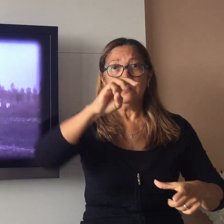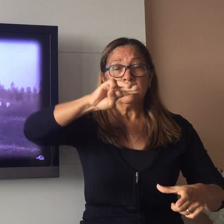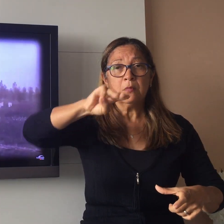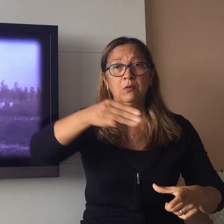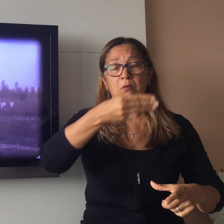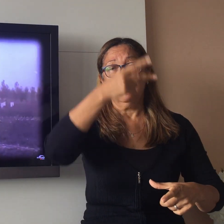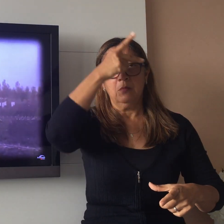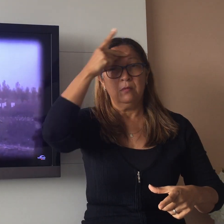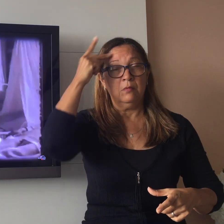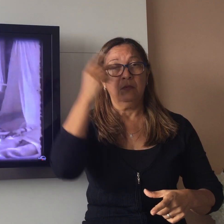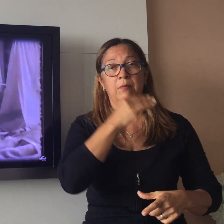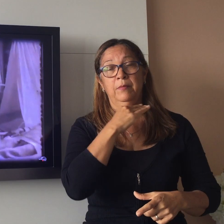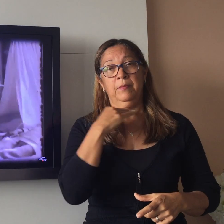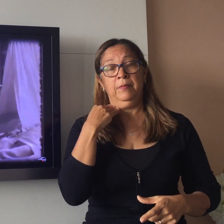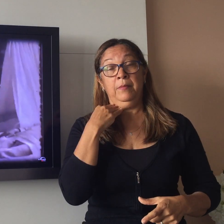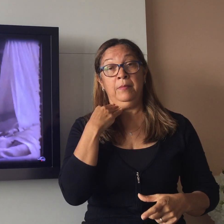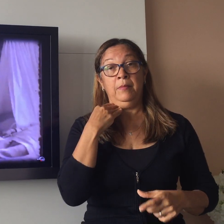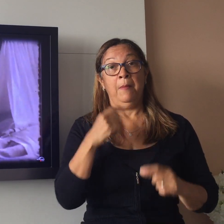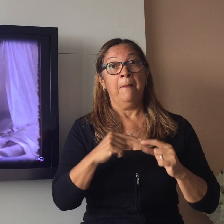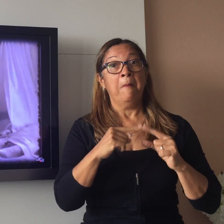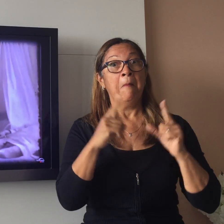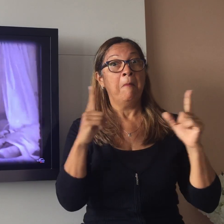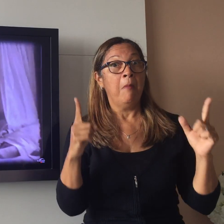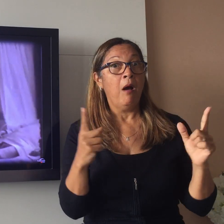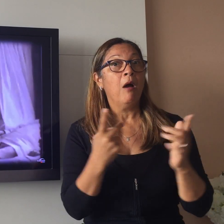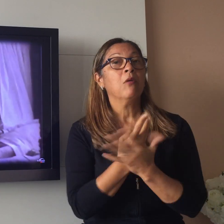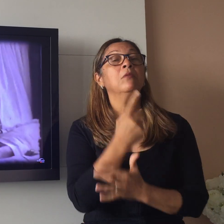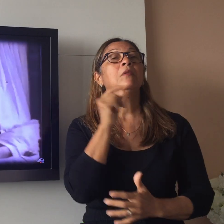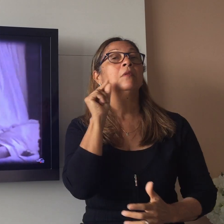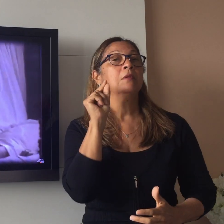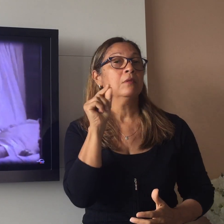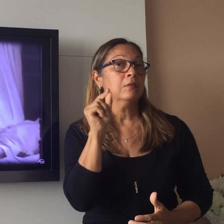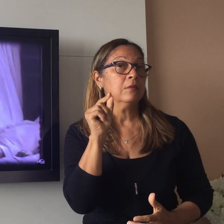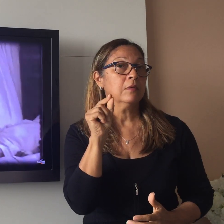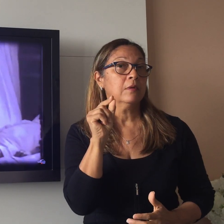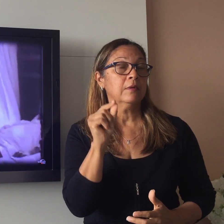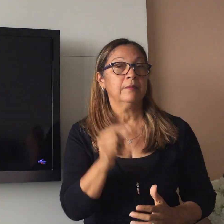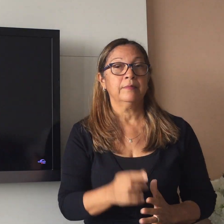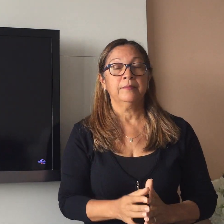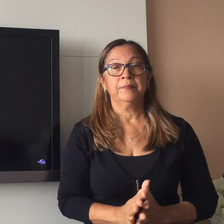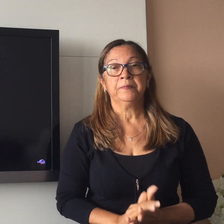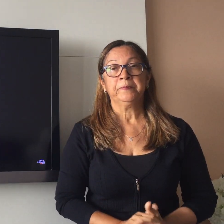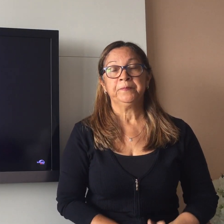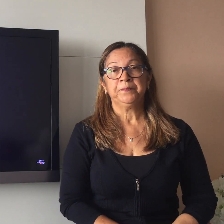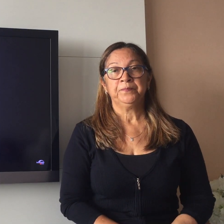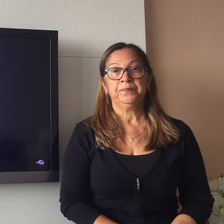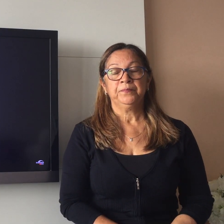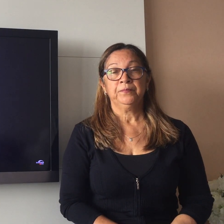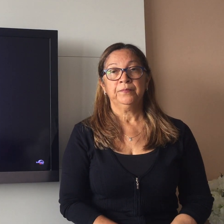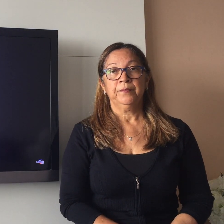de mortos. Mas algo muito pior estava a caminho.